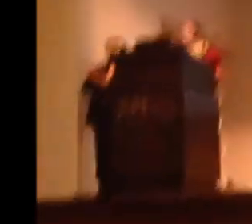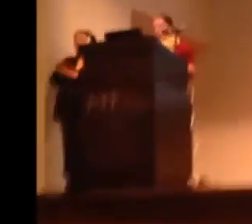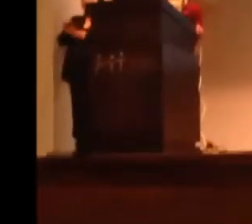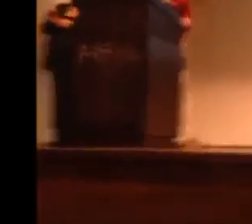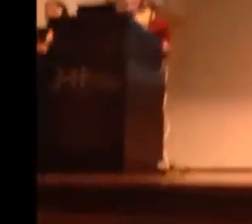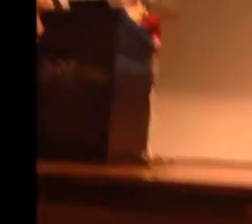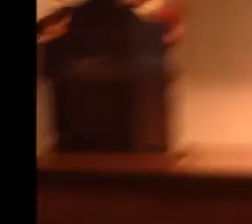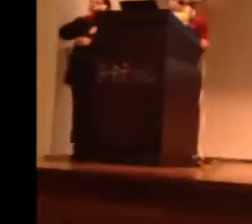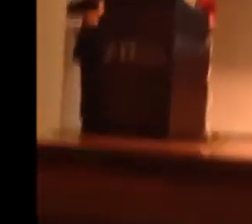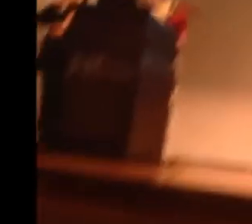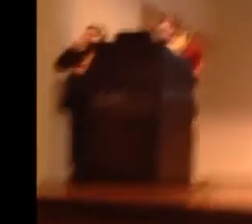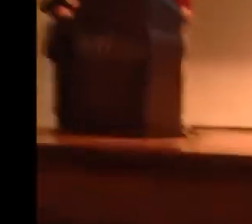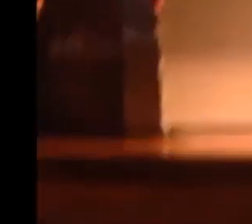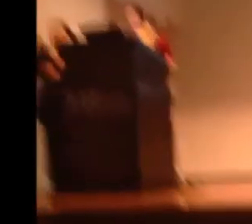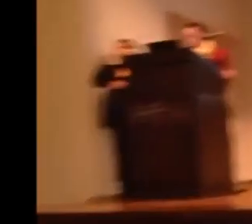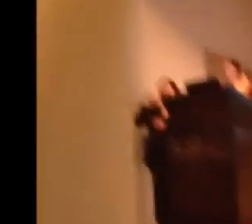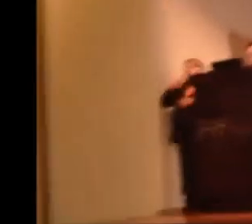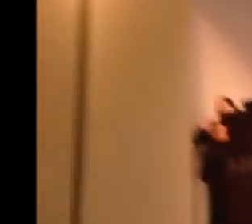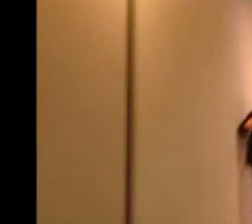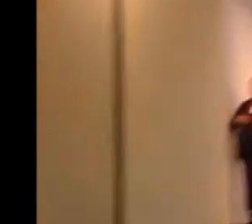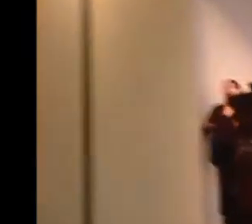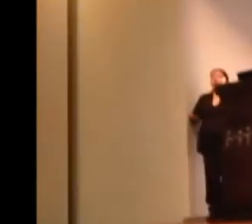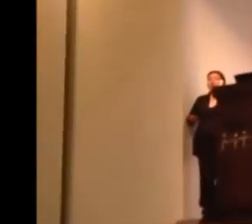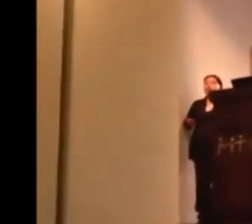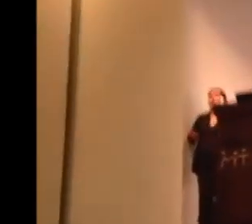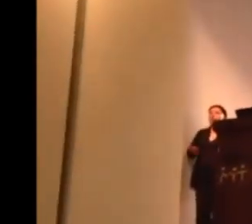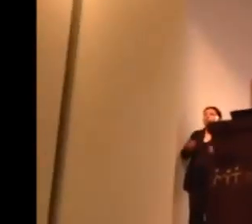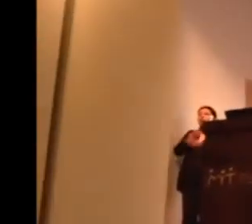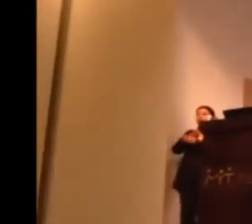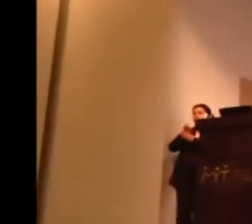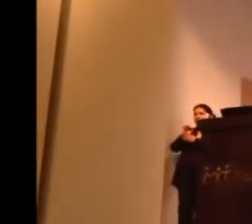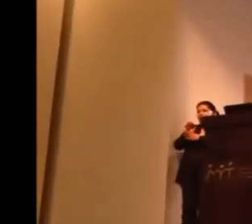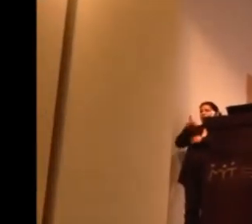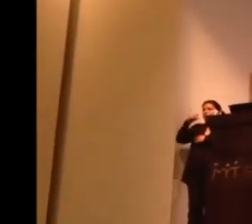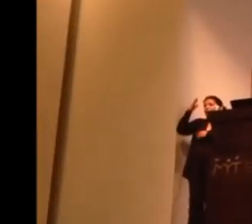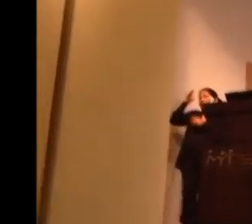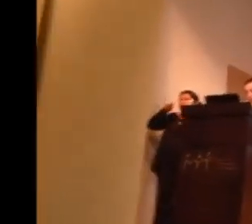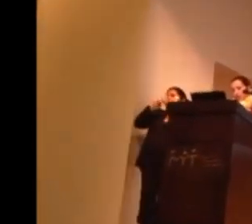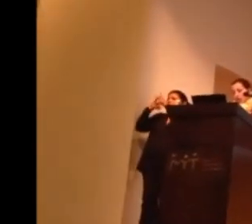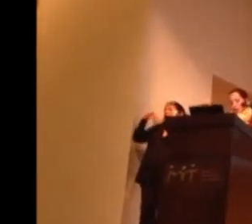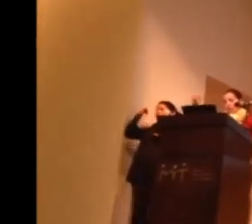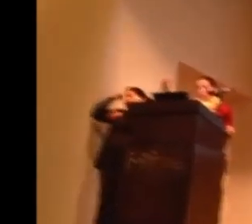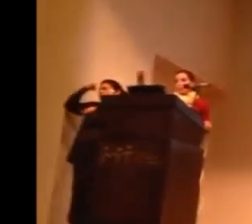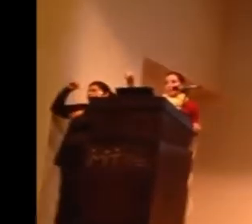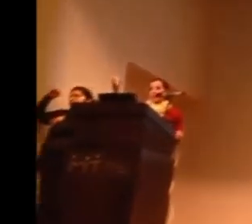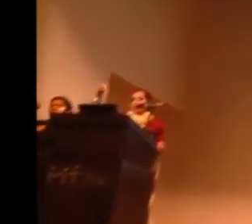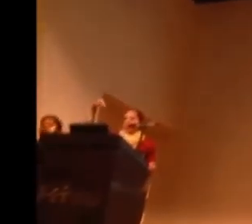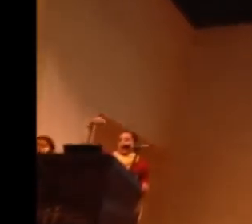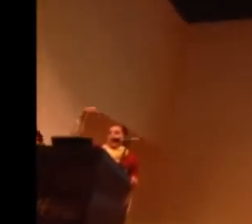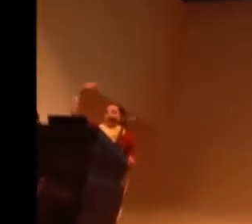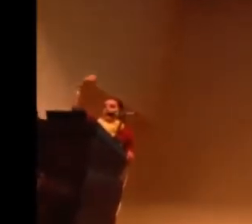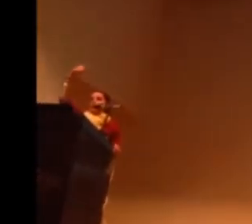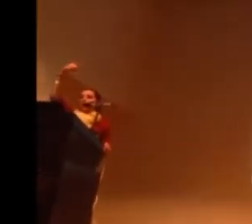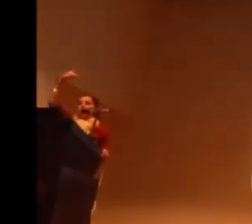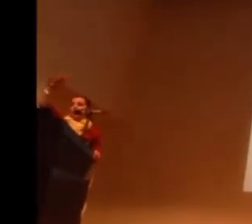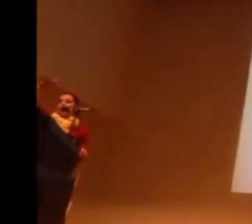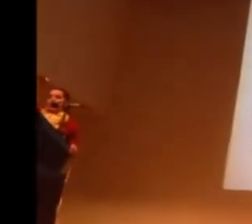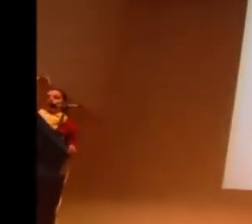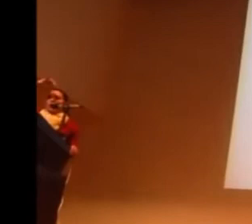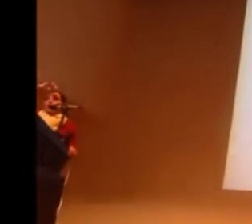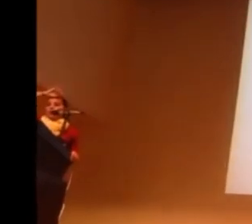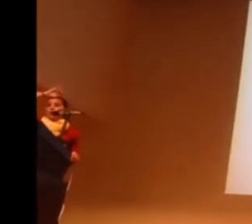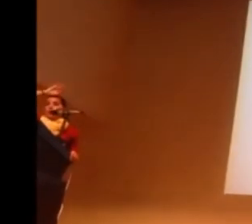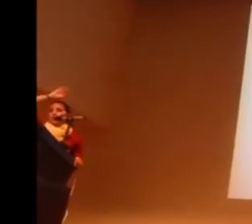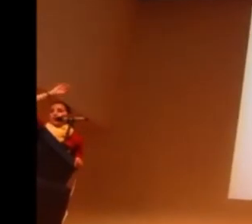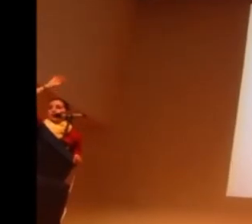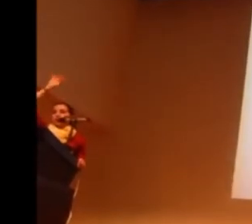Entonces, a lo mejor dicen tengo hambre y entonces ahí se van a la imaginación de una dona y de la dona se van al chocolate